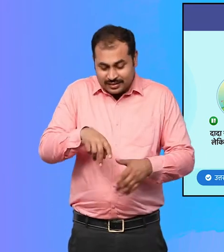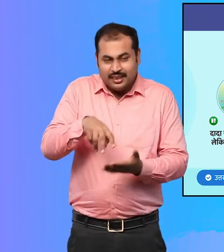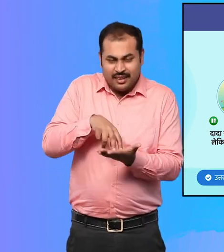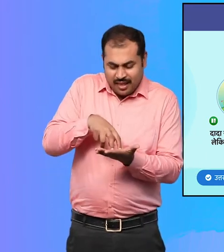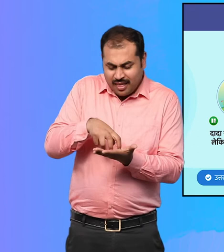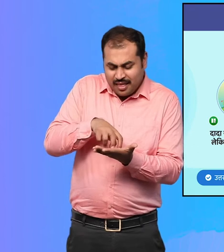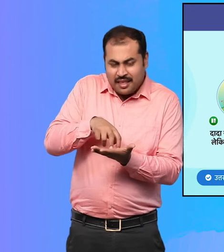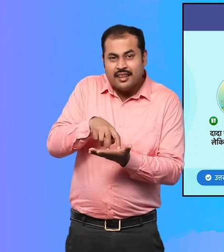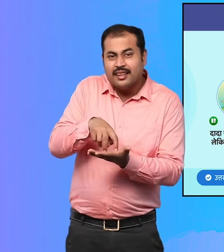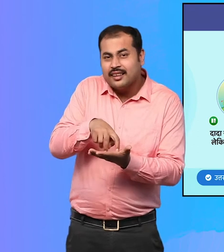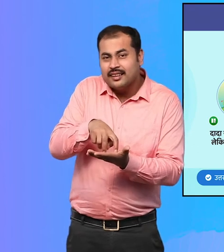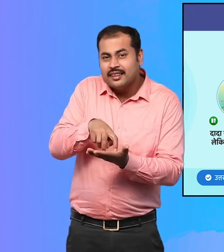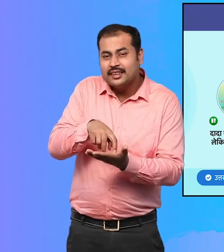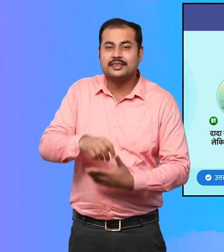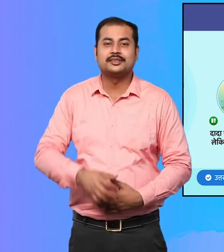डगमगा रही हैं